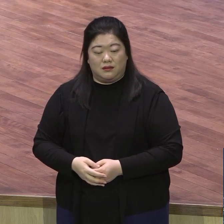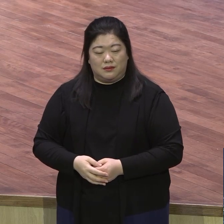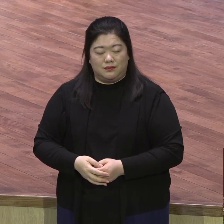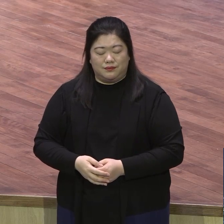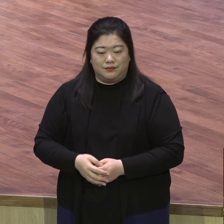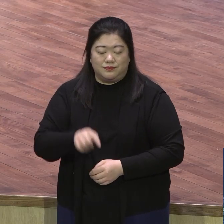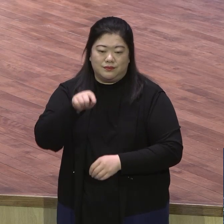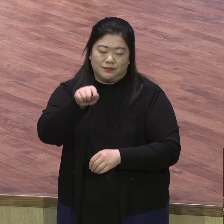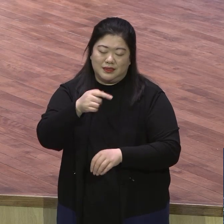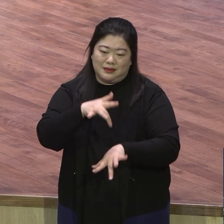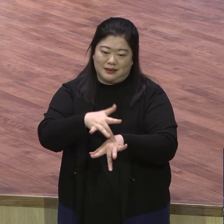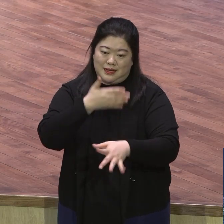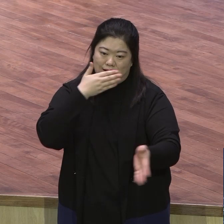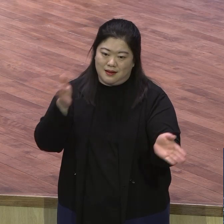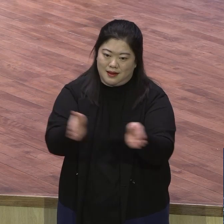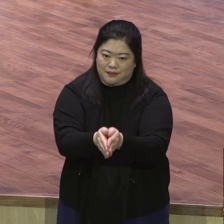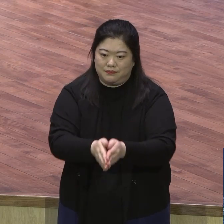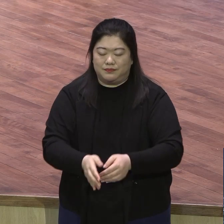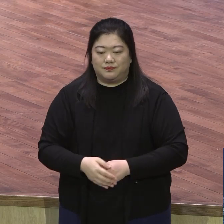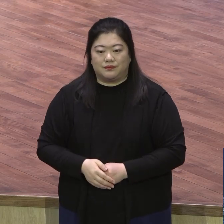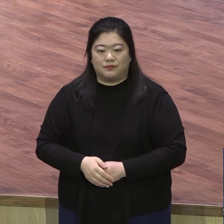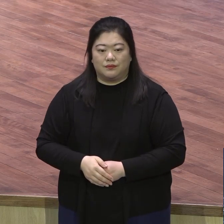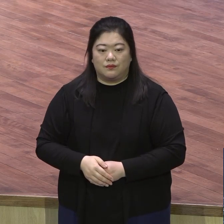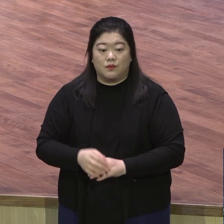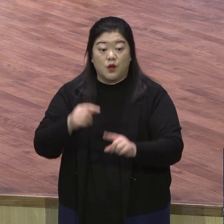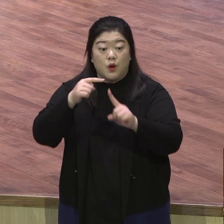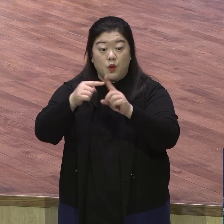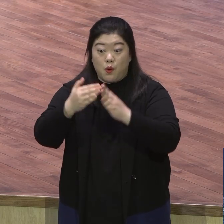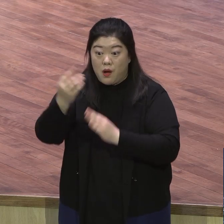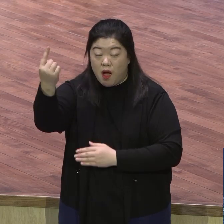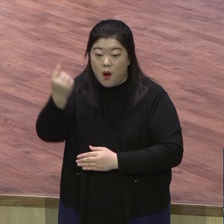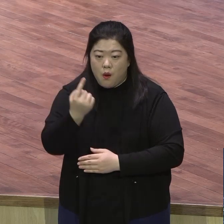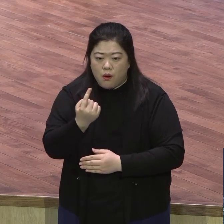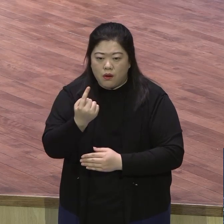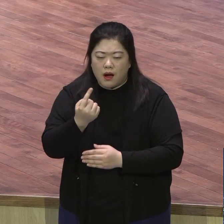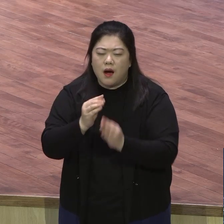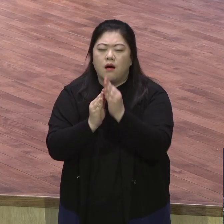교회가 찾아야 될 잃어버린 보석이다 보석